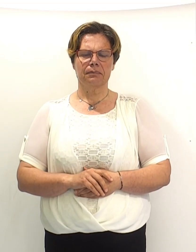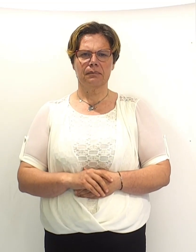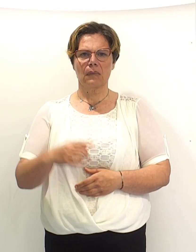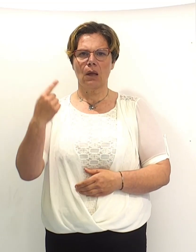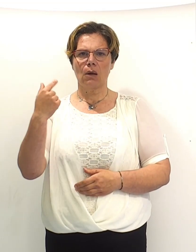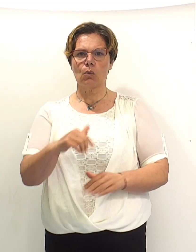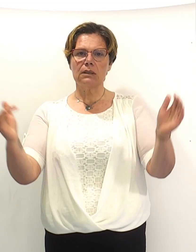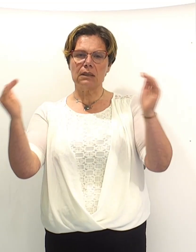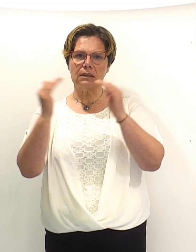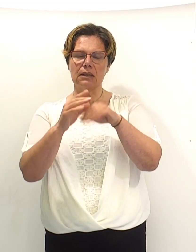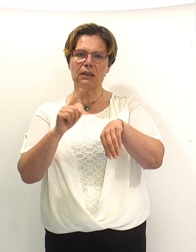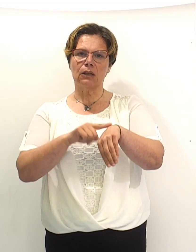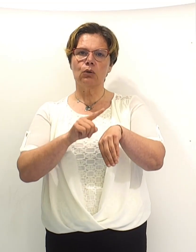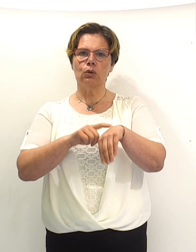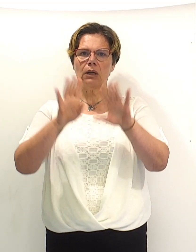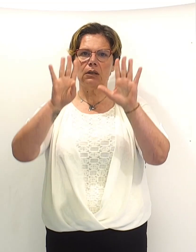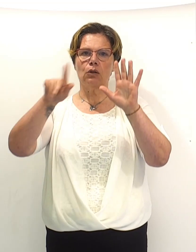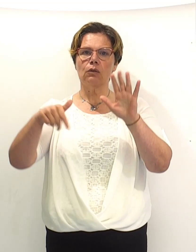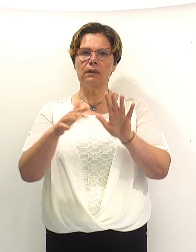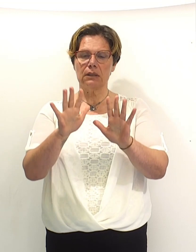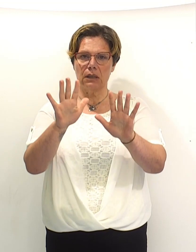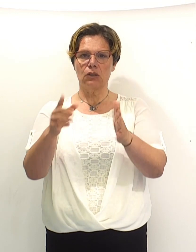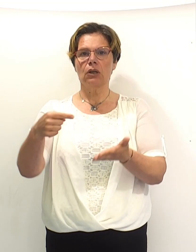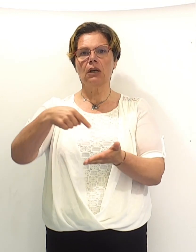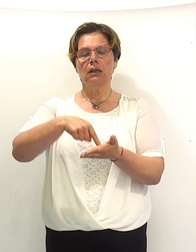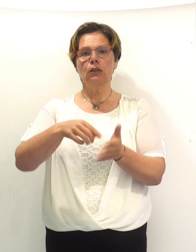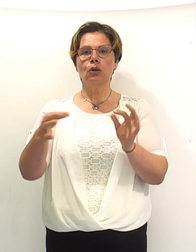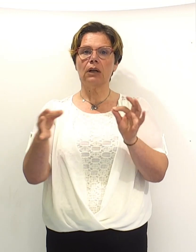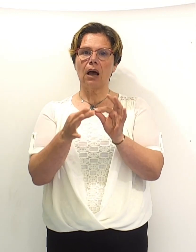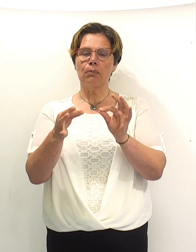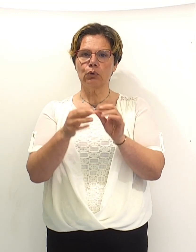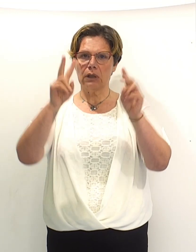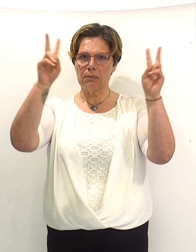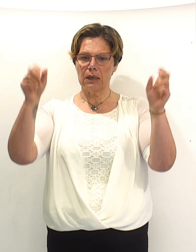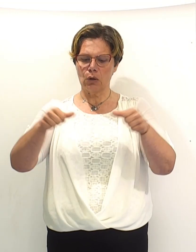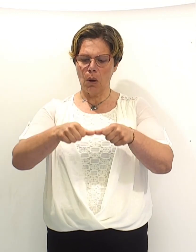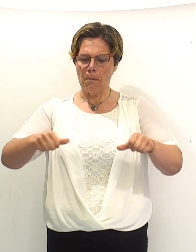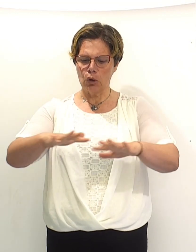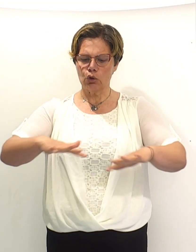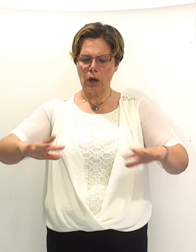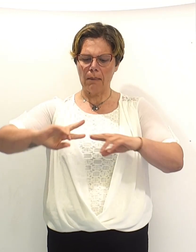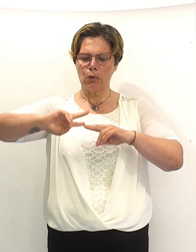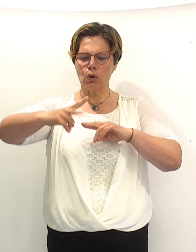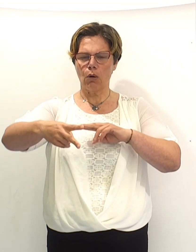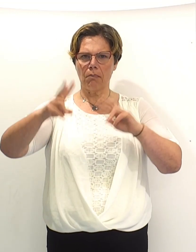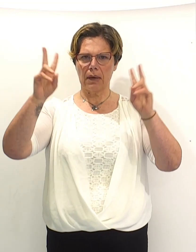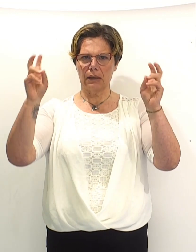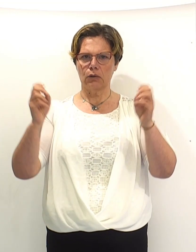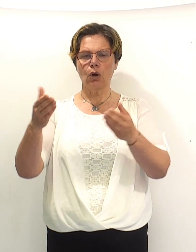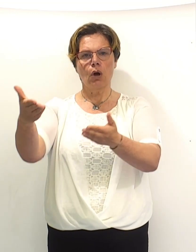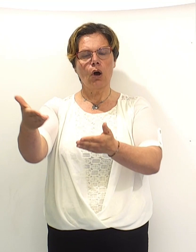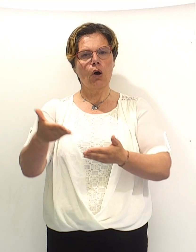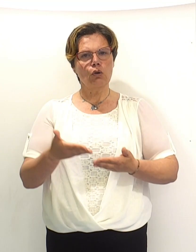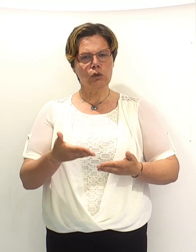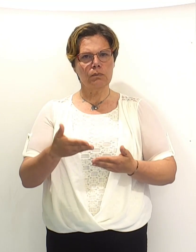Questa sera alle 21:10 torna l'appuntamento con A Bordo Campo il Commento. Ospiti